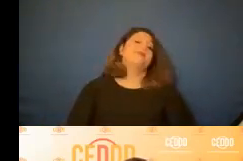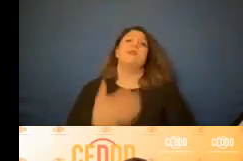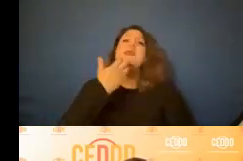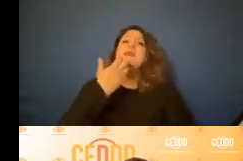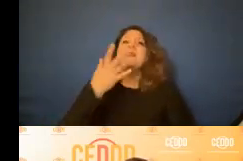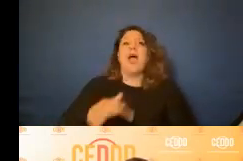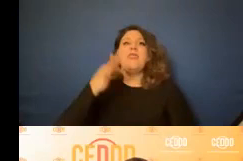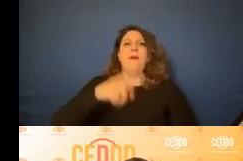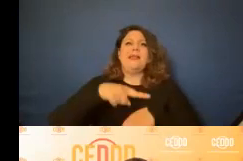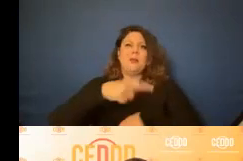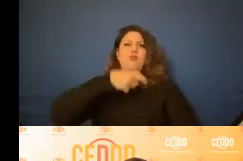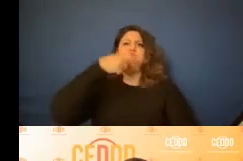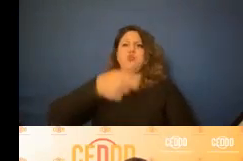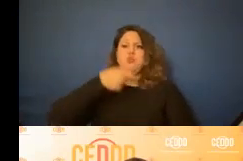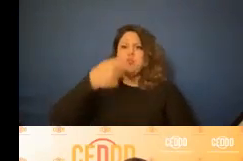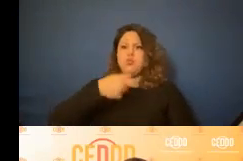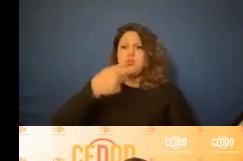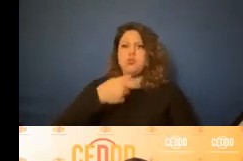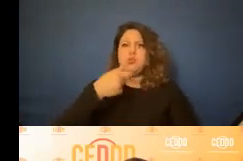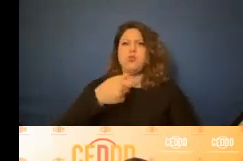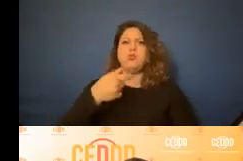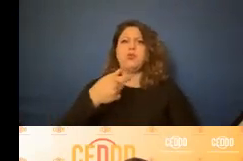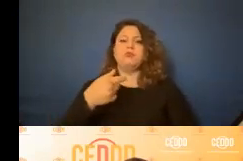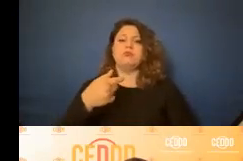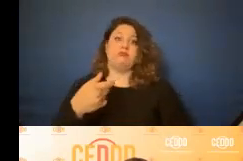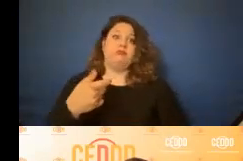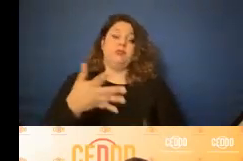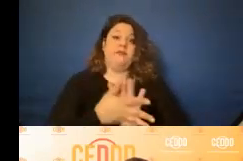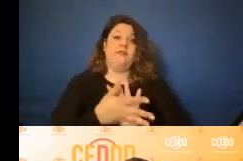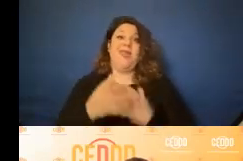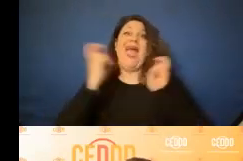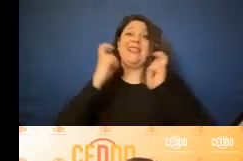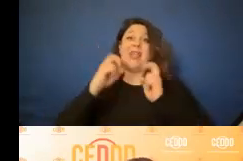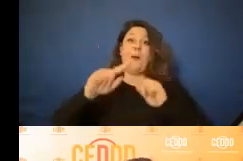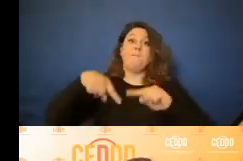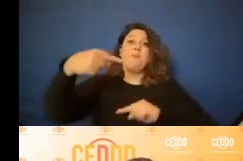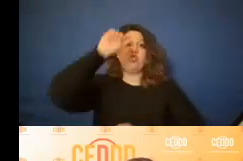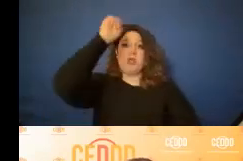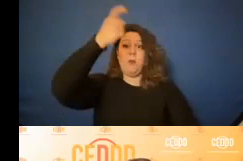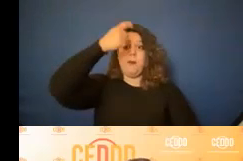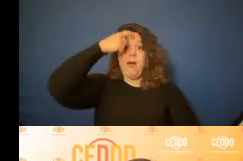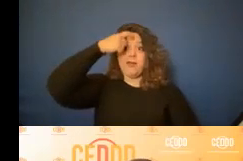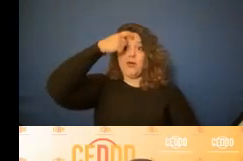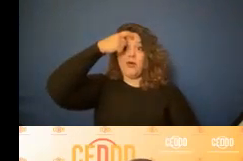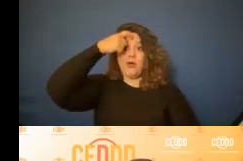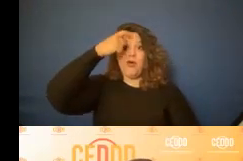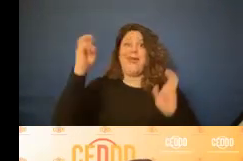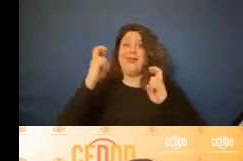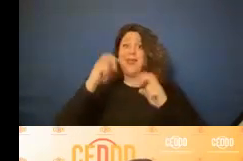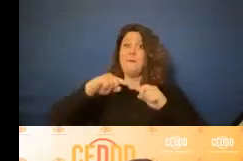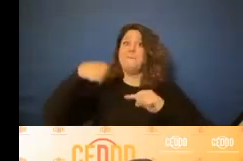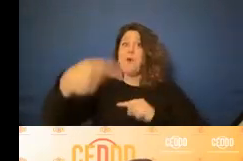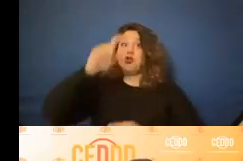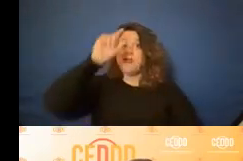y estamos hablando de, como ha salido por ahí, el estrés postraumático, pues es para que nos entendamos, el estrés postraumático es uno de los